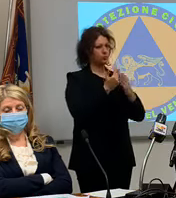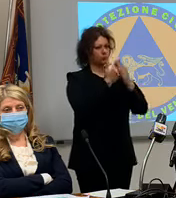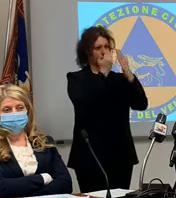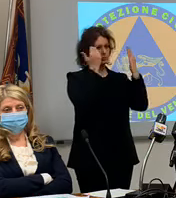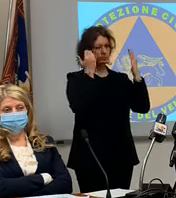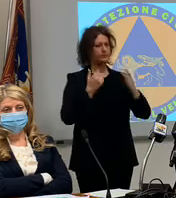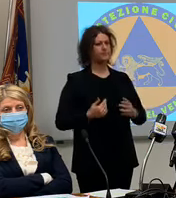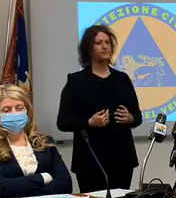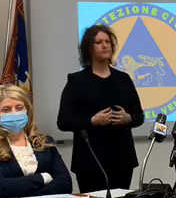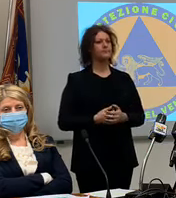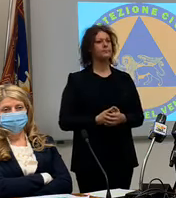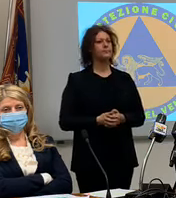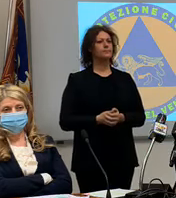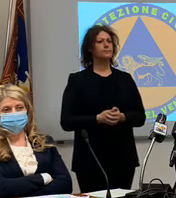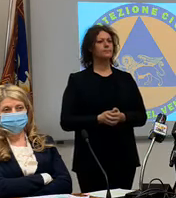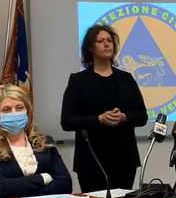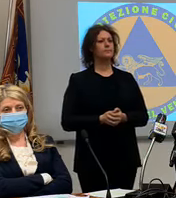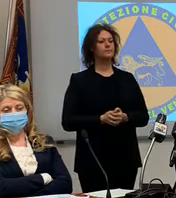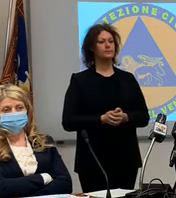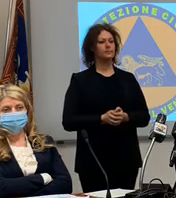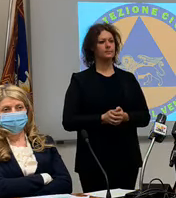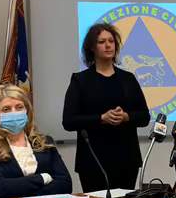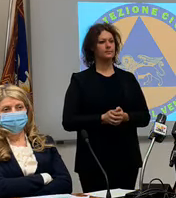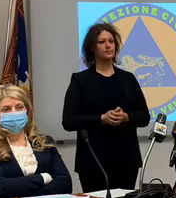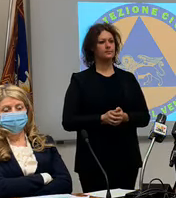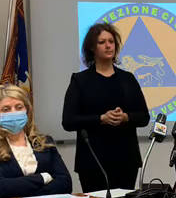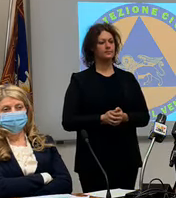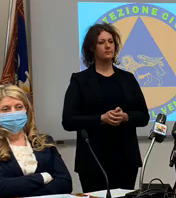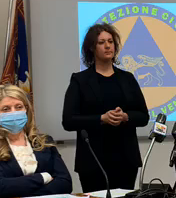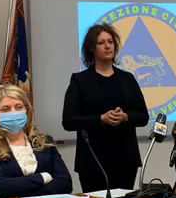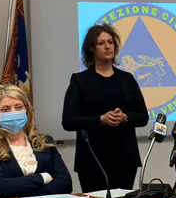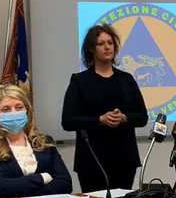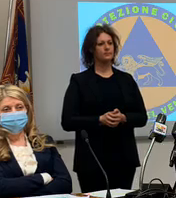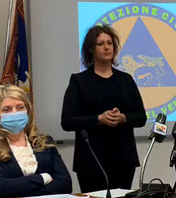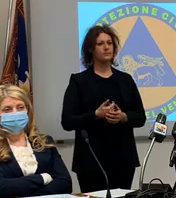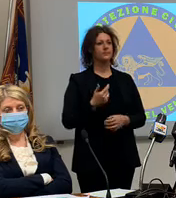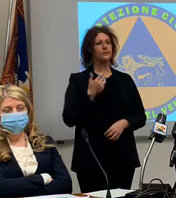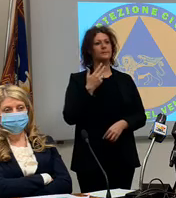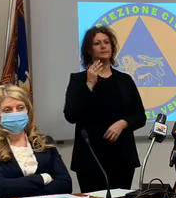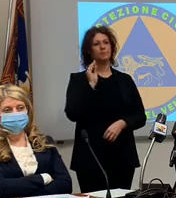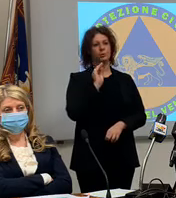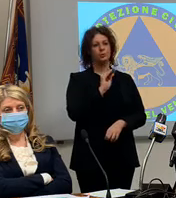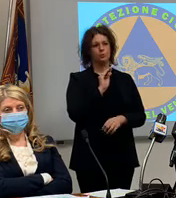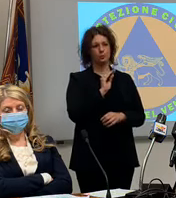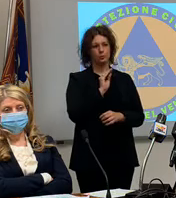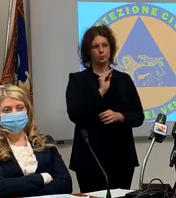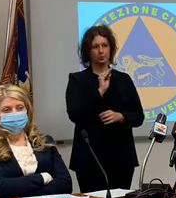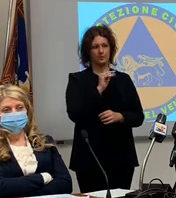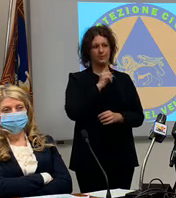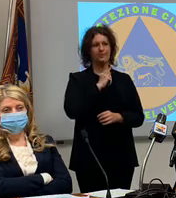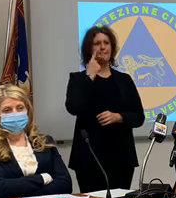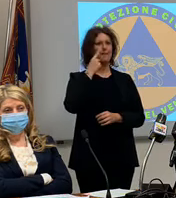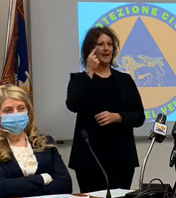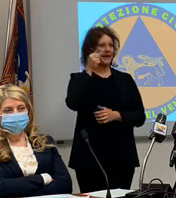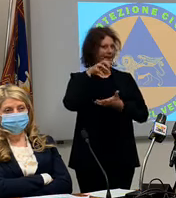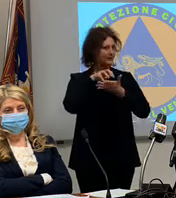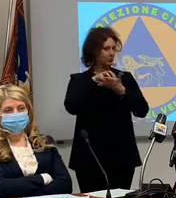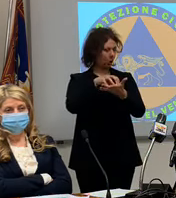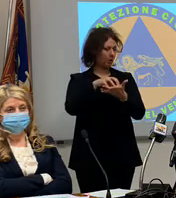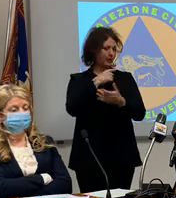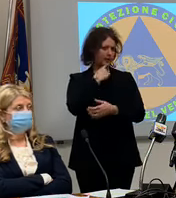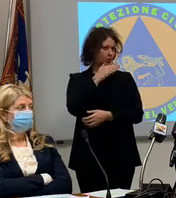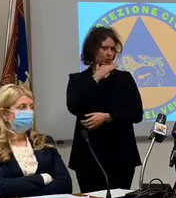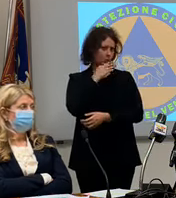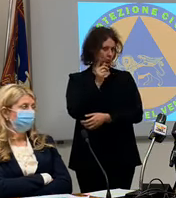Beh la collega mi ha anticipato Un po' sui temi Ma quindi le chiedevo Allora in particolare sui Ristori non bastano e